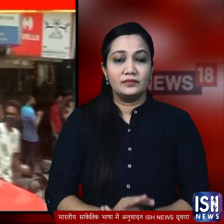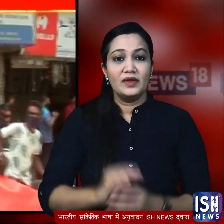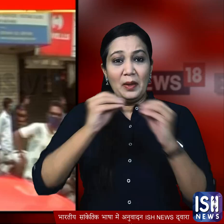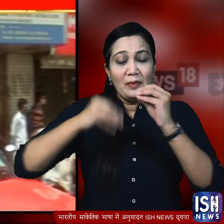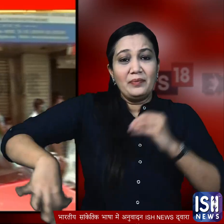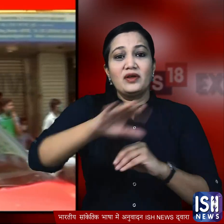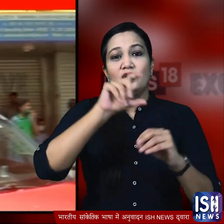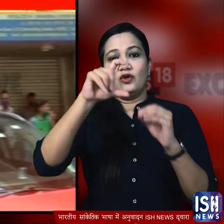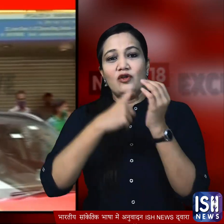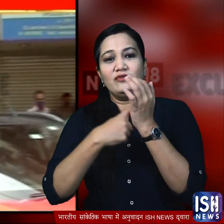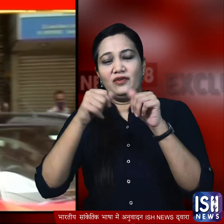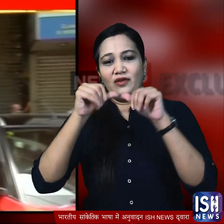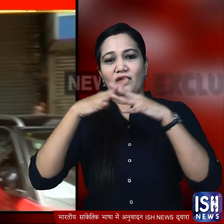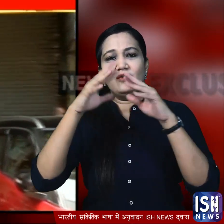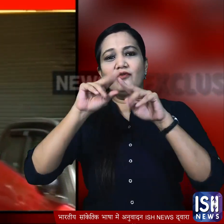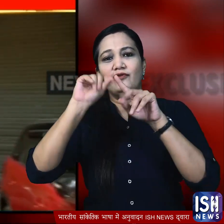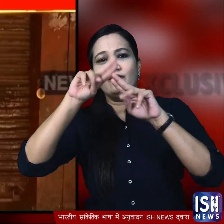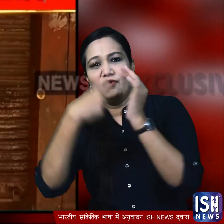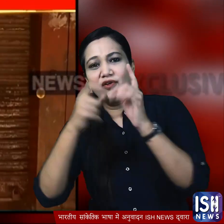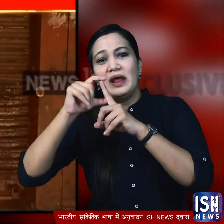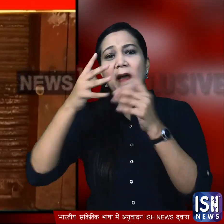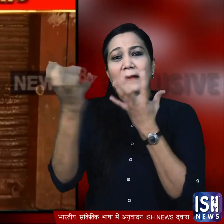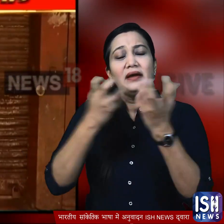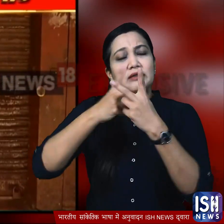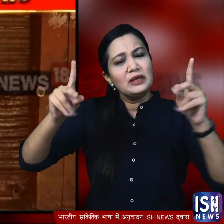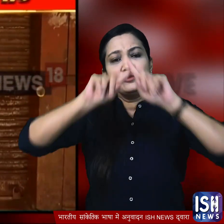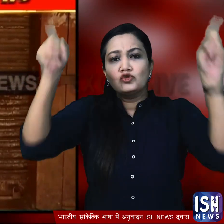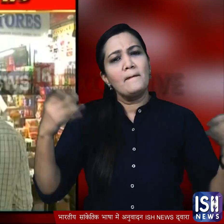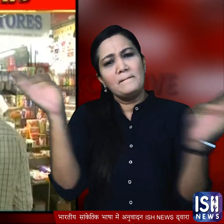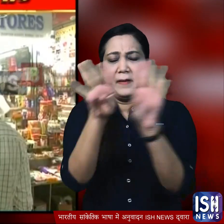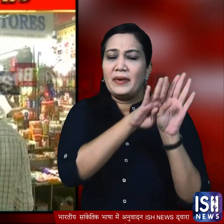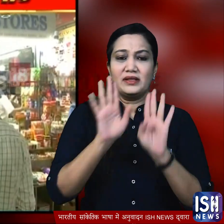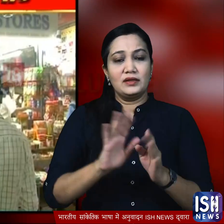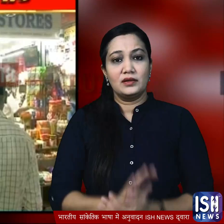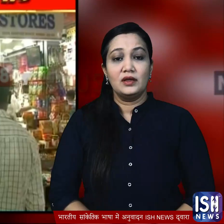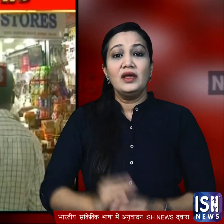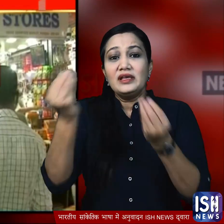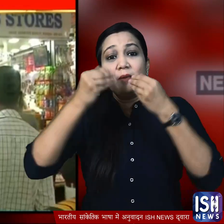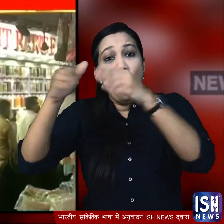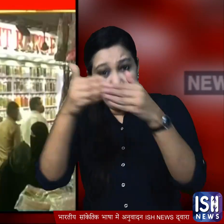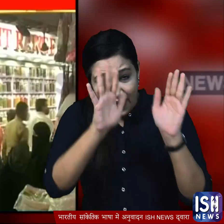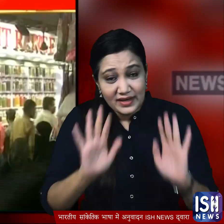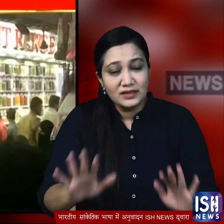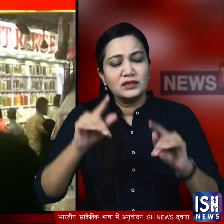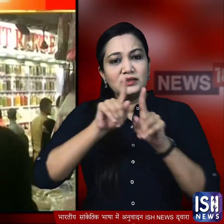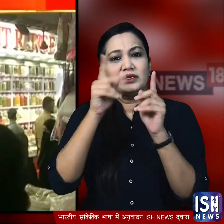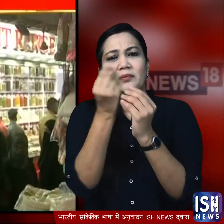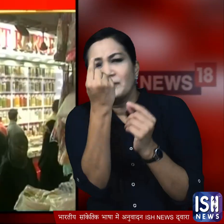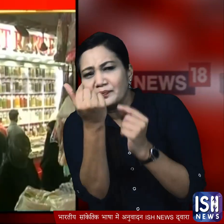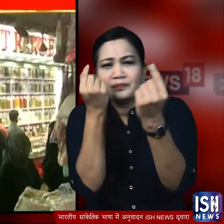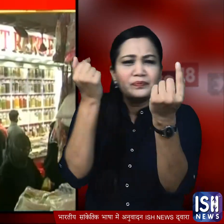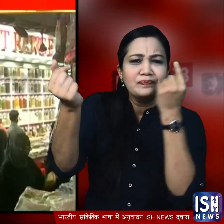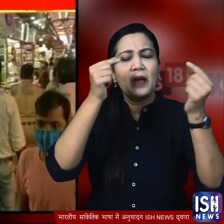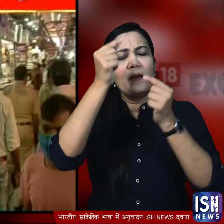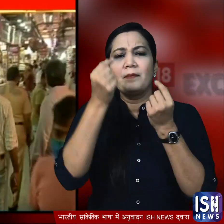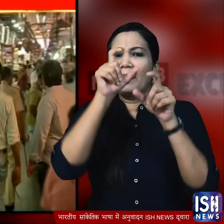भीड़ भाड़ वाले क्रॉफर्ड मार्केट में भी इस सख्ती का असर दिखा। वहां ज्यादातर दुकानें बंद दिखी, जो दुकानें खुली भी थीं, उनमें भी इक्का दुक्का लोग